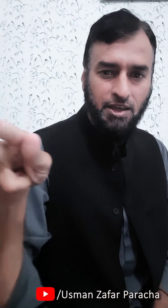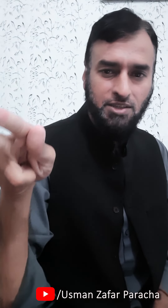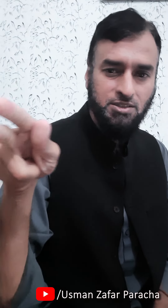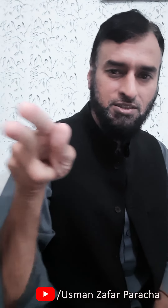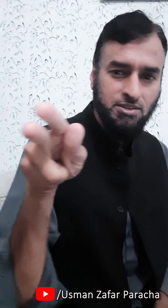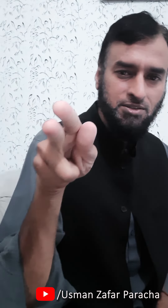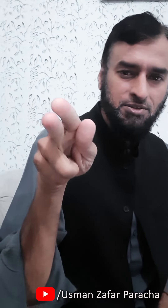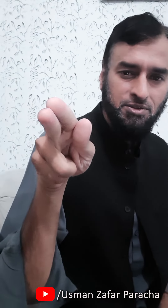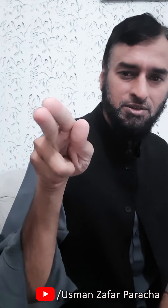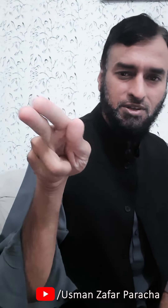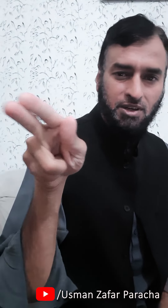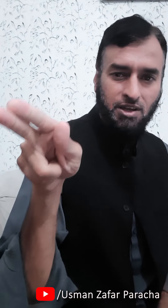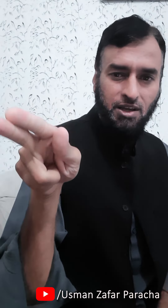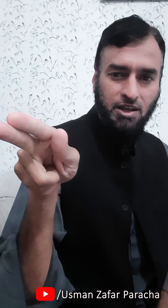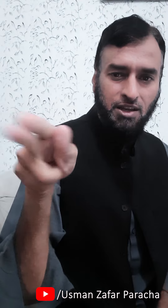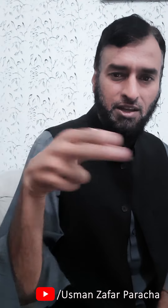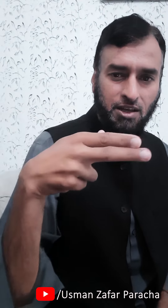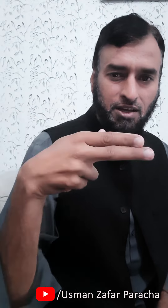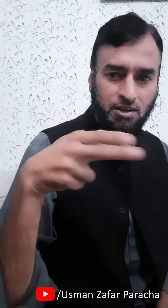ALLAH, अल्लाह